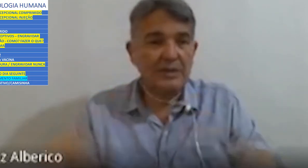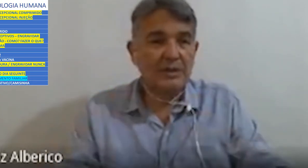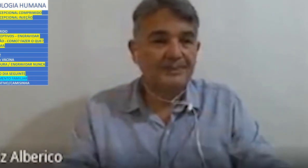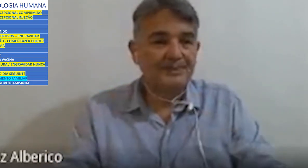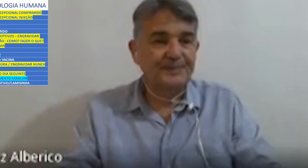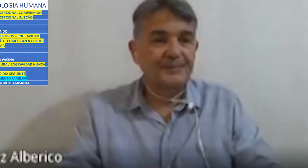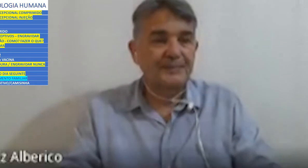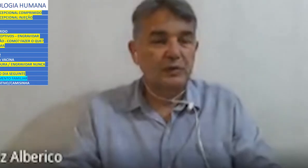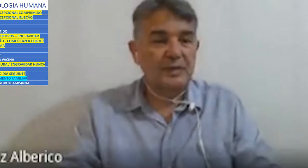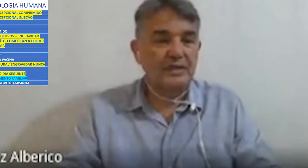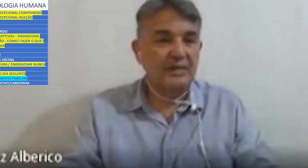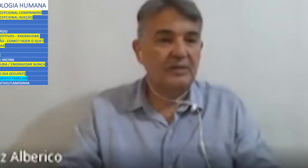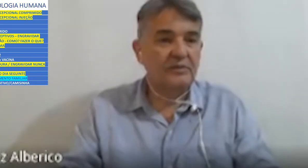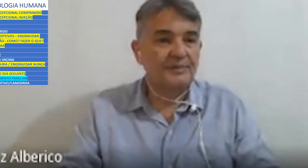camisinha, preservativo.